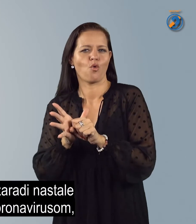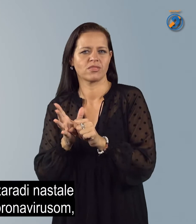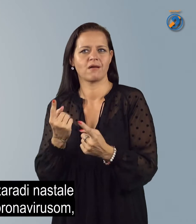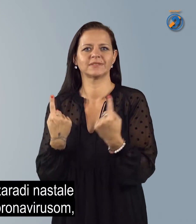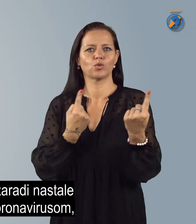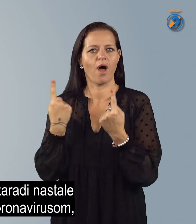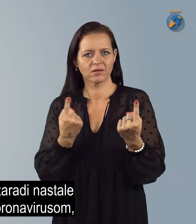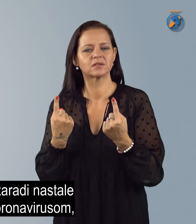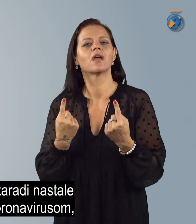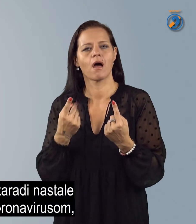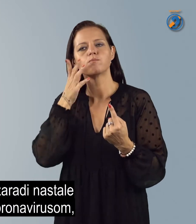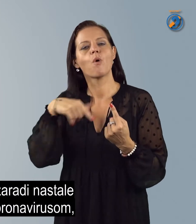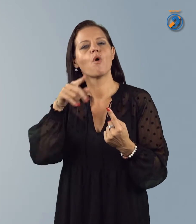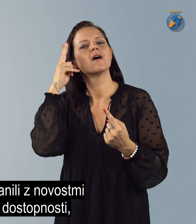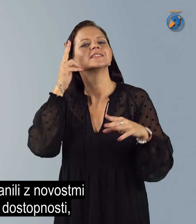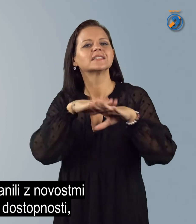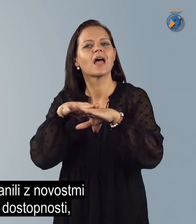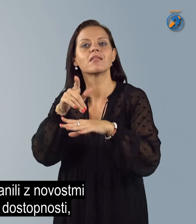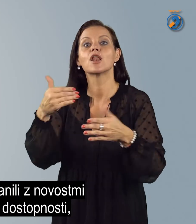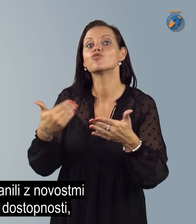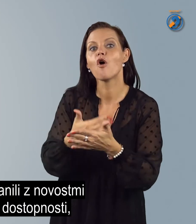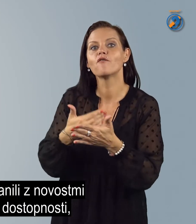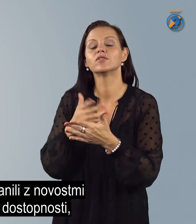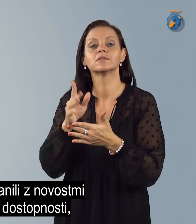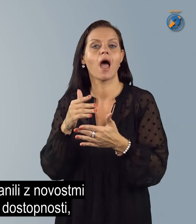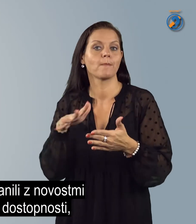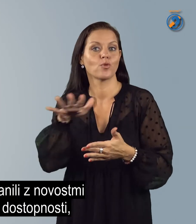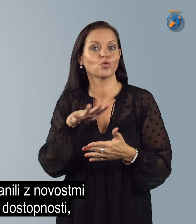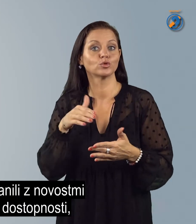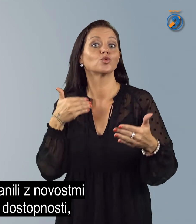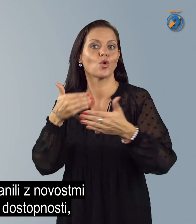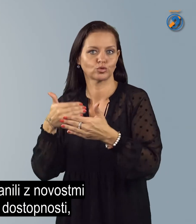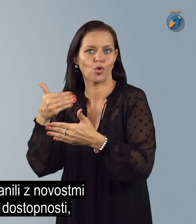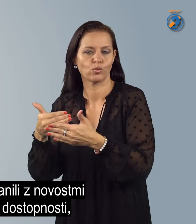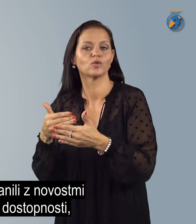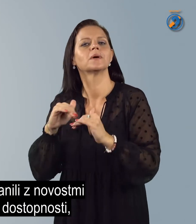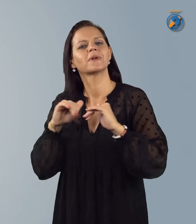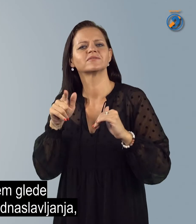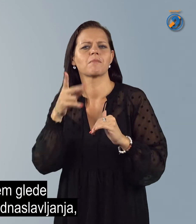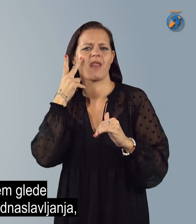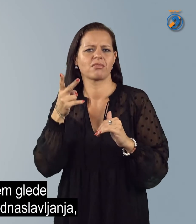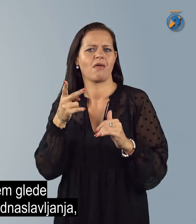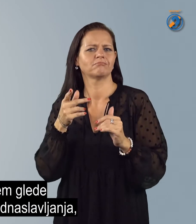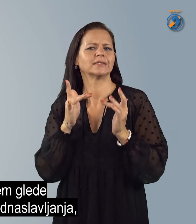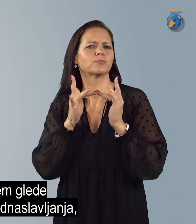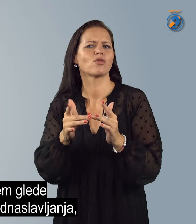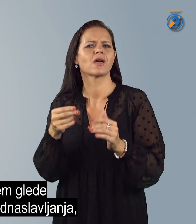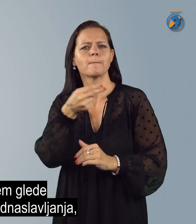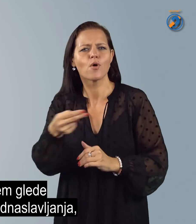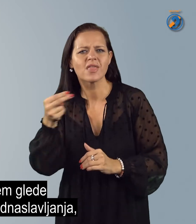s koronavirusom, se bomo seznanili z novostmi na področju dostopnosti, predvsem glede sprotnega